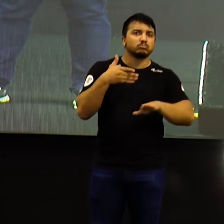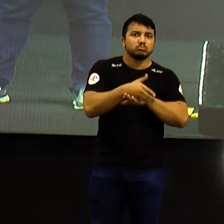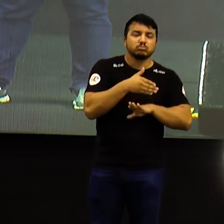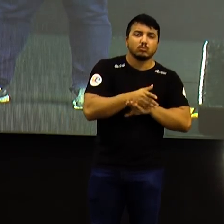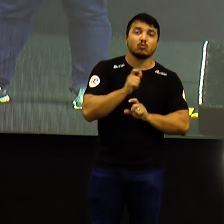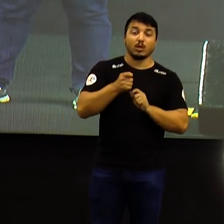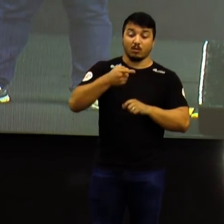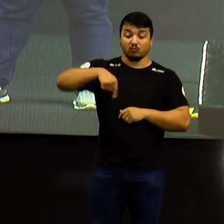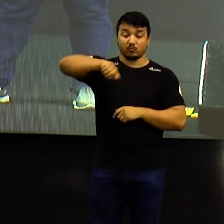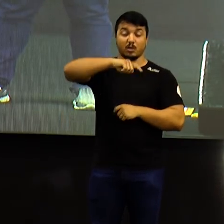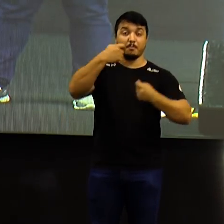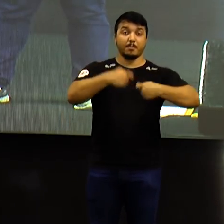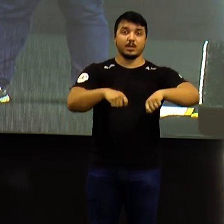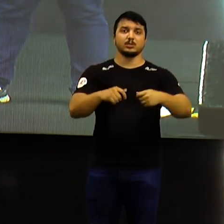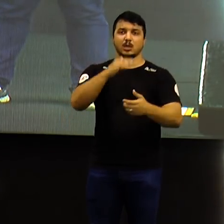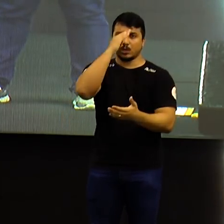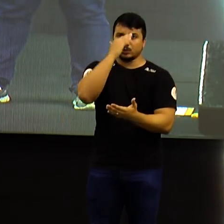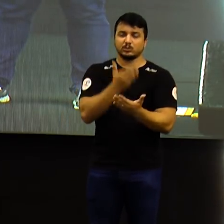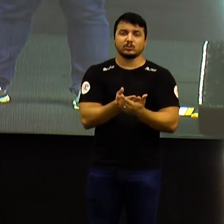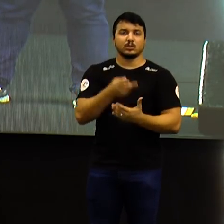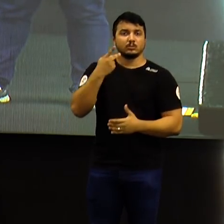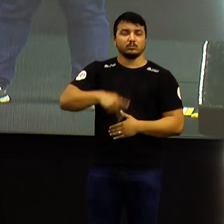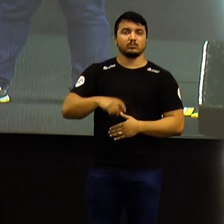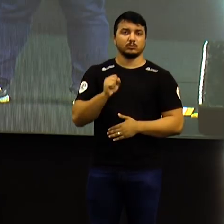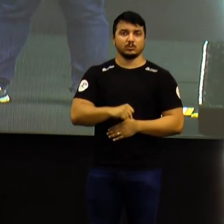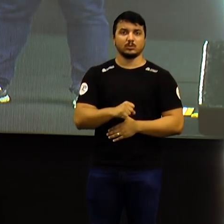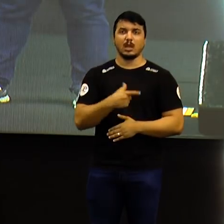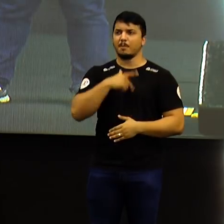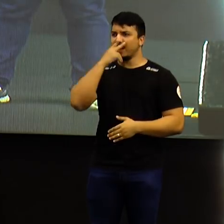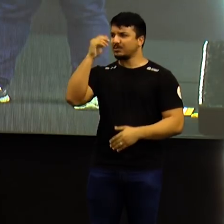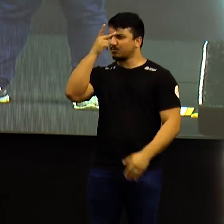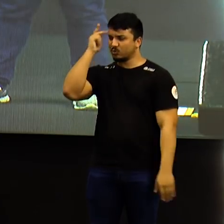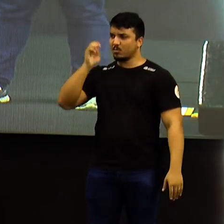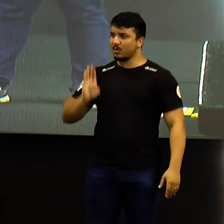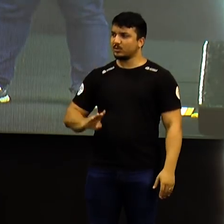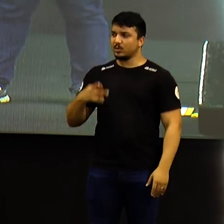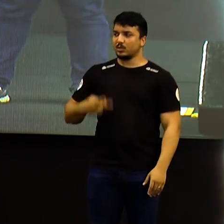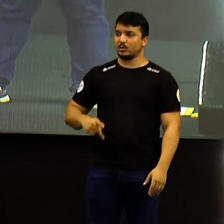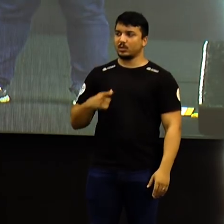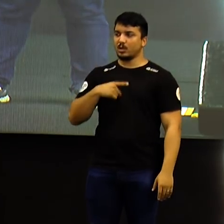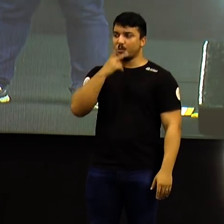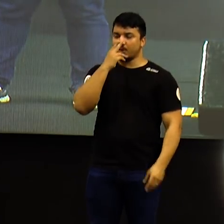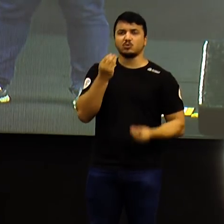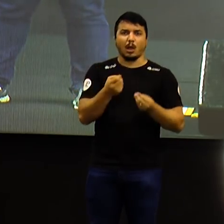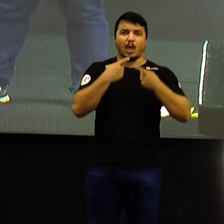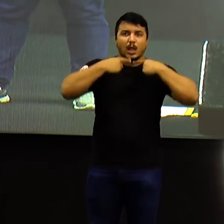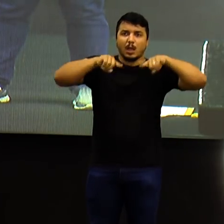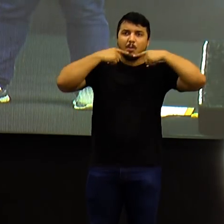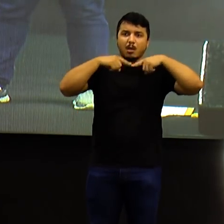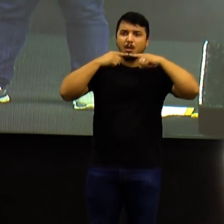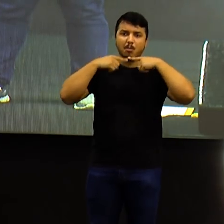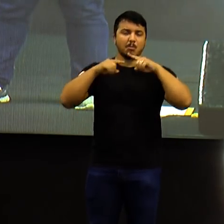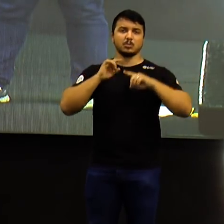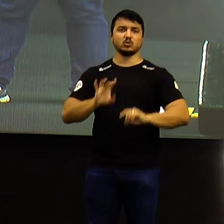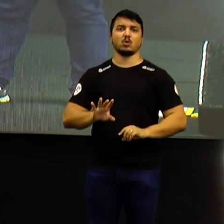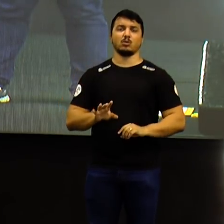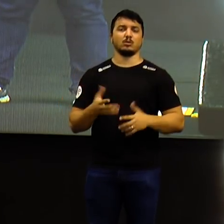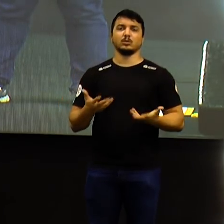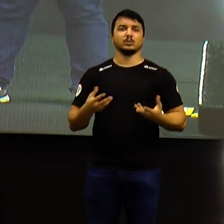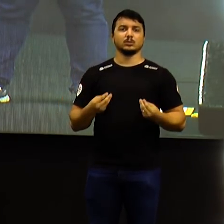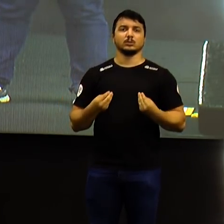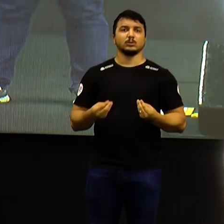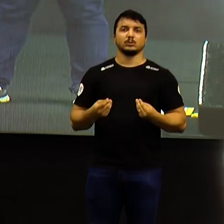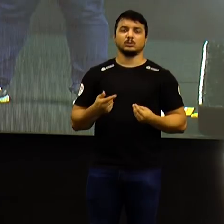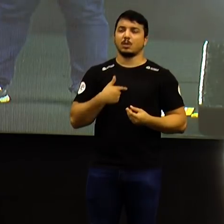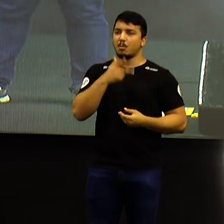vocês precisam aproveitar. O brasileiro, ele tem uma mania muito feia de só reclamar. A gente só reclama, pessoal. A gente